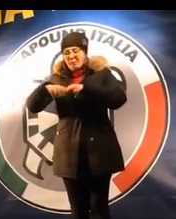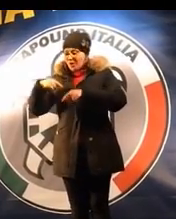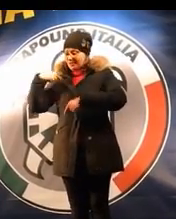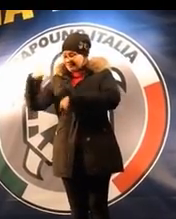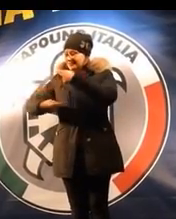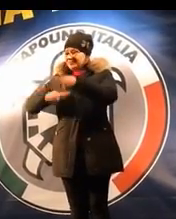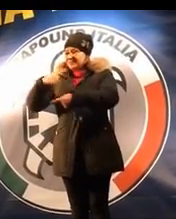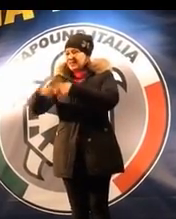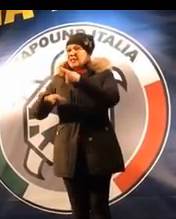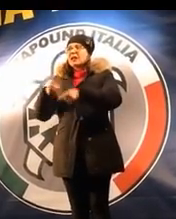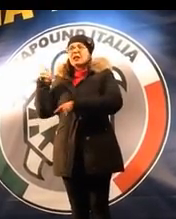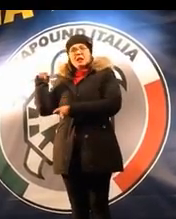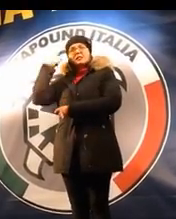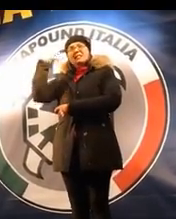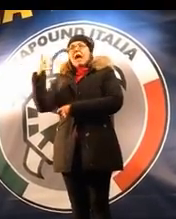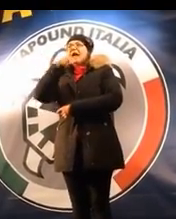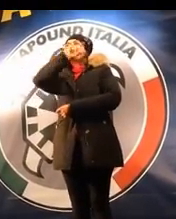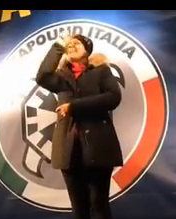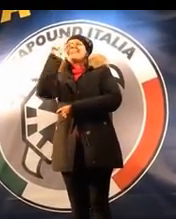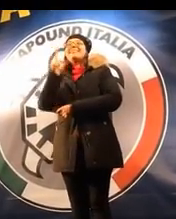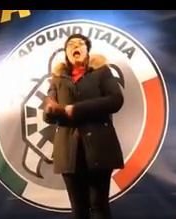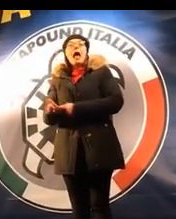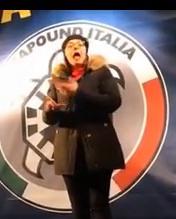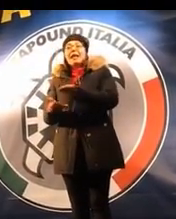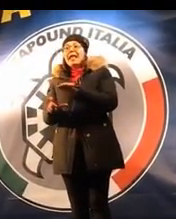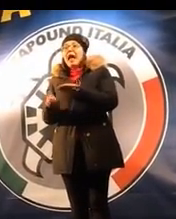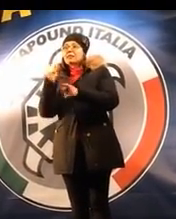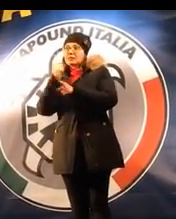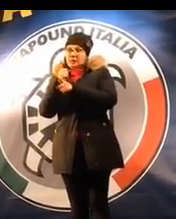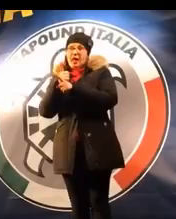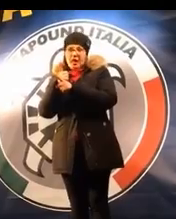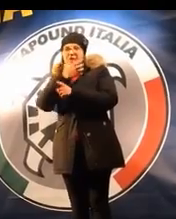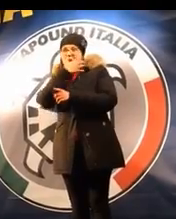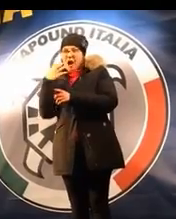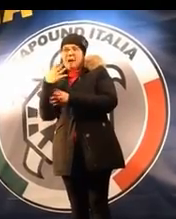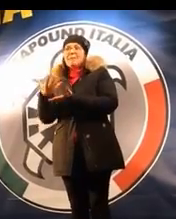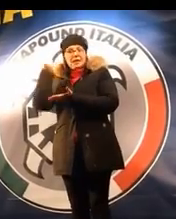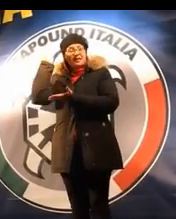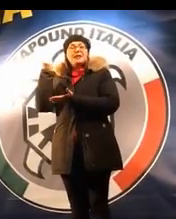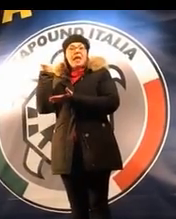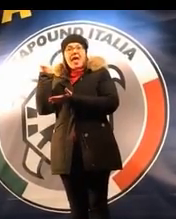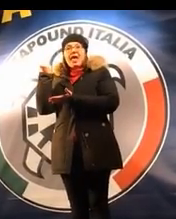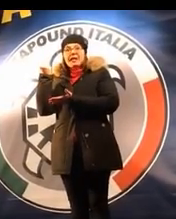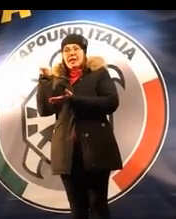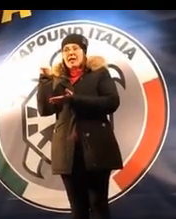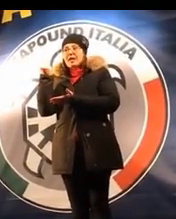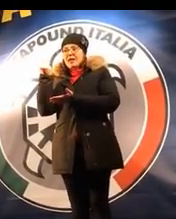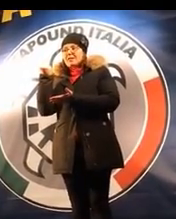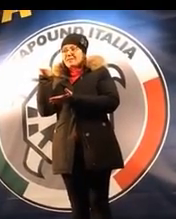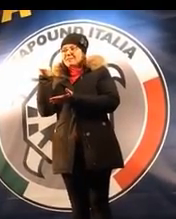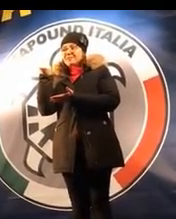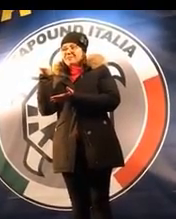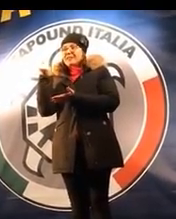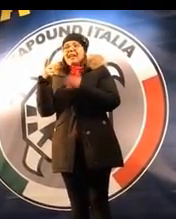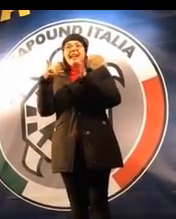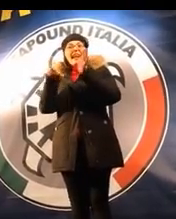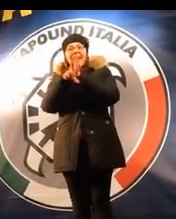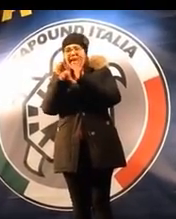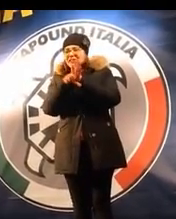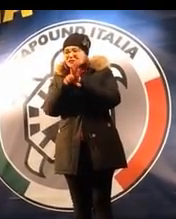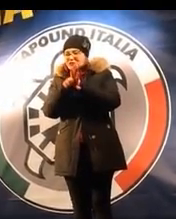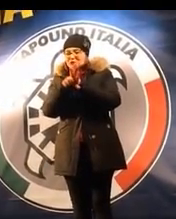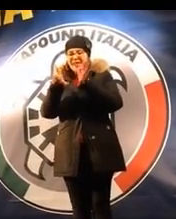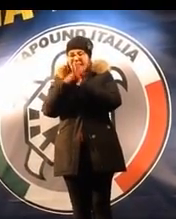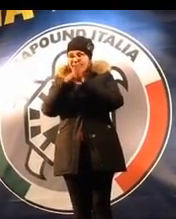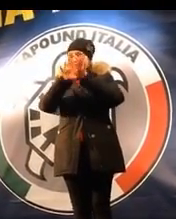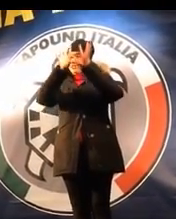una nazione degna di questo, di questo nome, uno stato sociale a cui fare riferimento, un insieme di leggi che genera lo Stato.